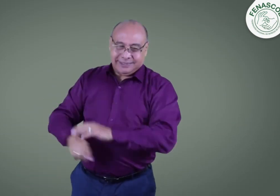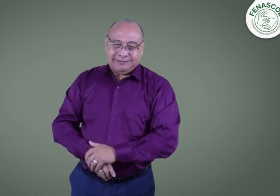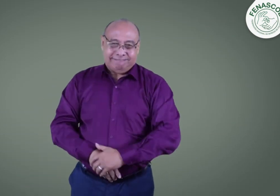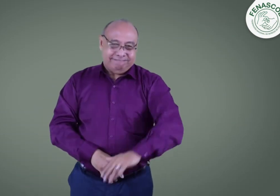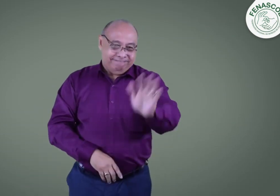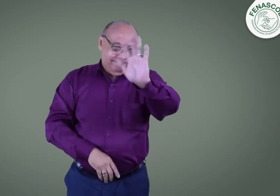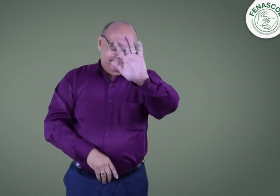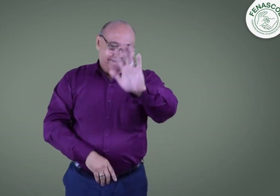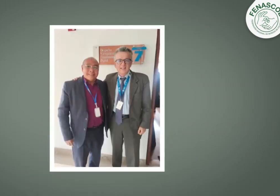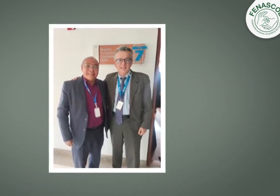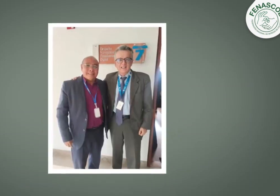incidencia. Hasta pronto.